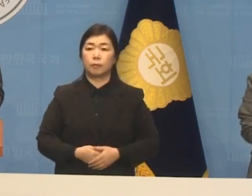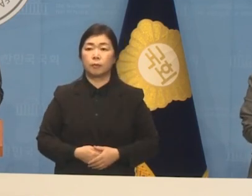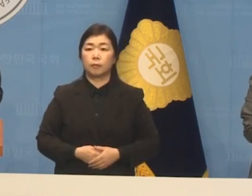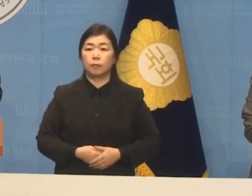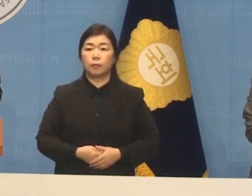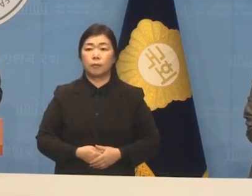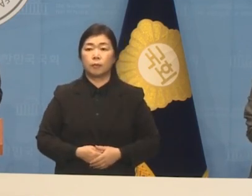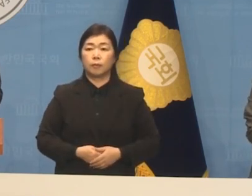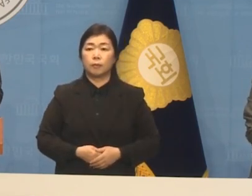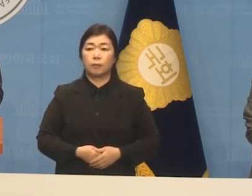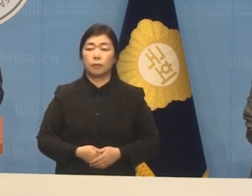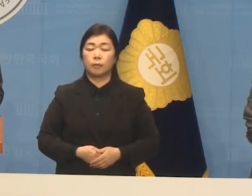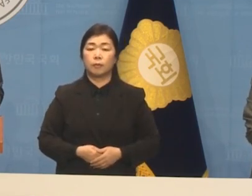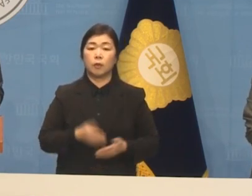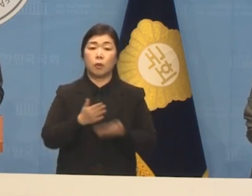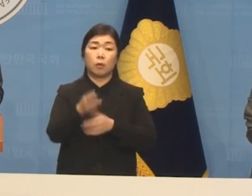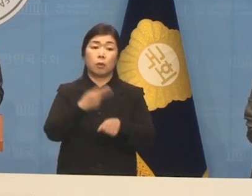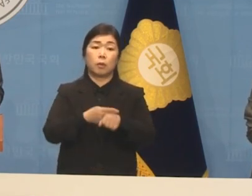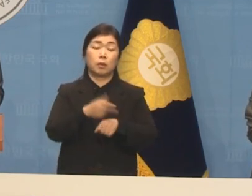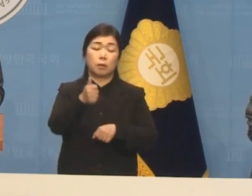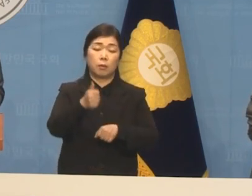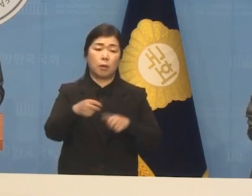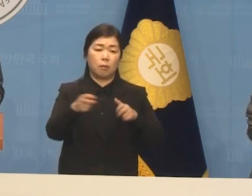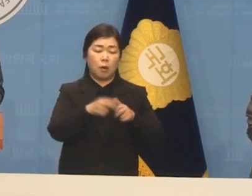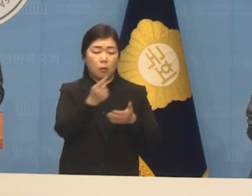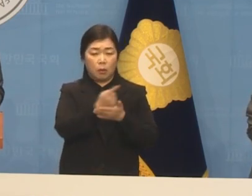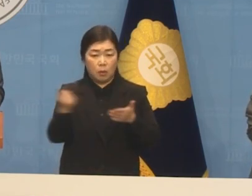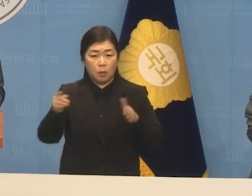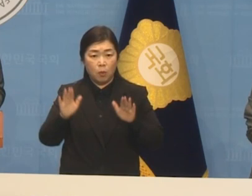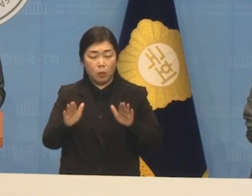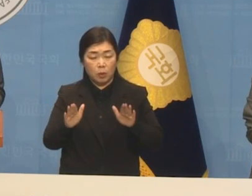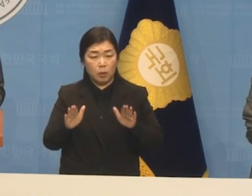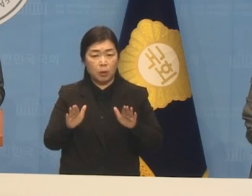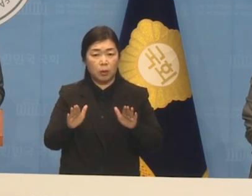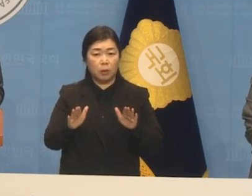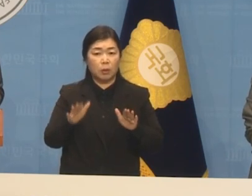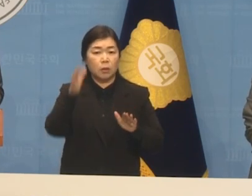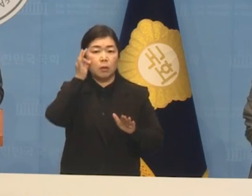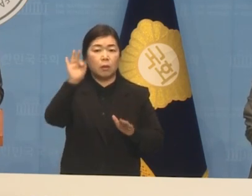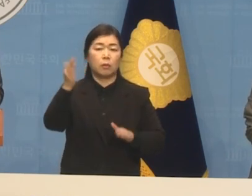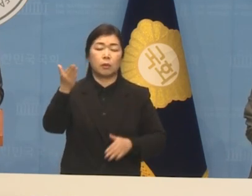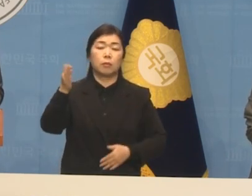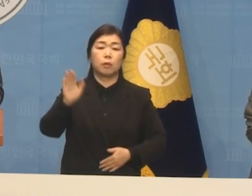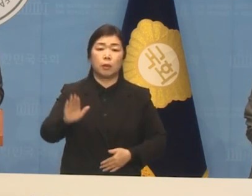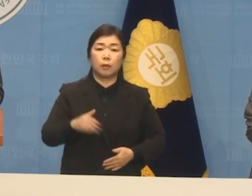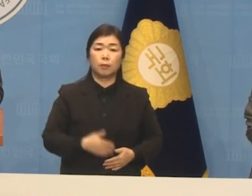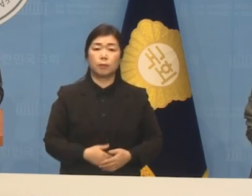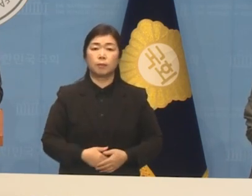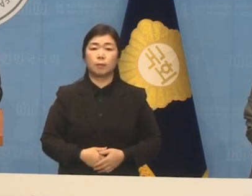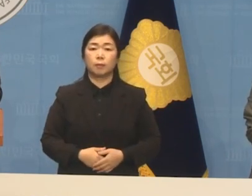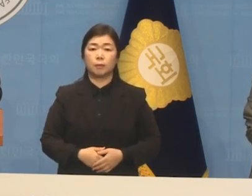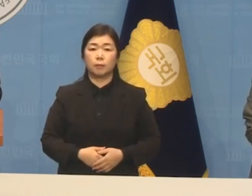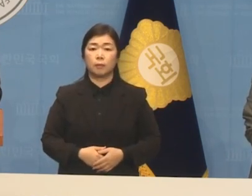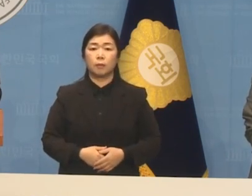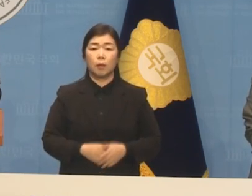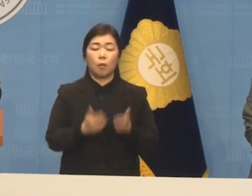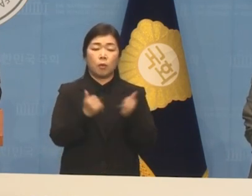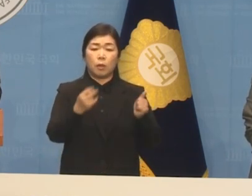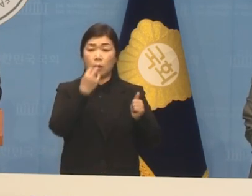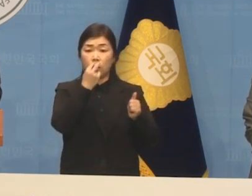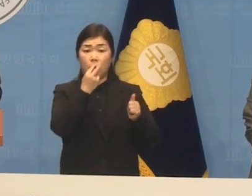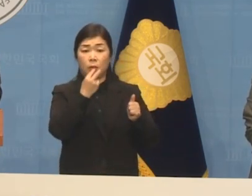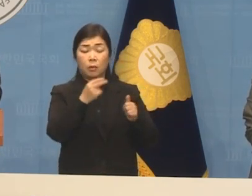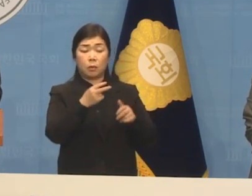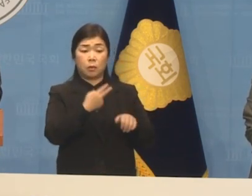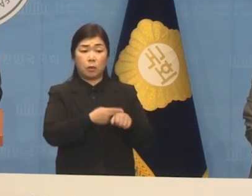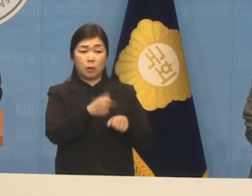낭독하겠습니다. 전공의 선생님들은 병원을 떠난 지 오늘이 어느덧 열흘째를 맞고 있습니다. 본인의 생명을